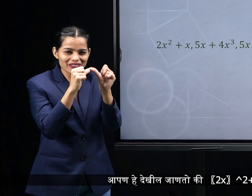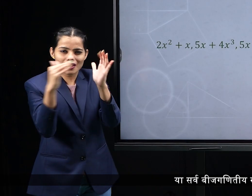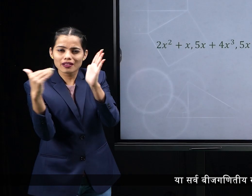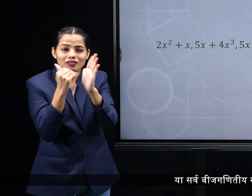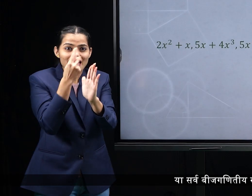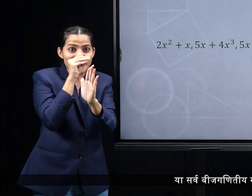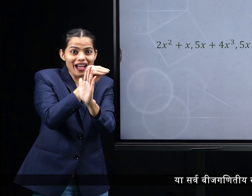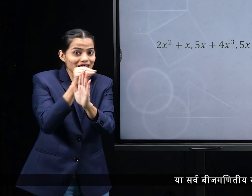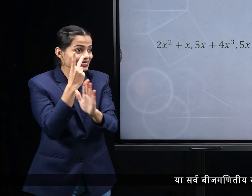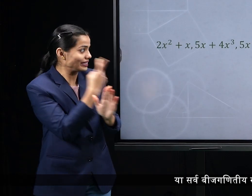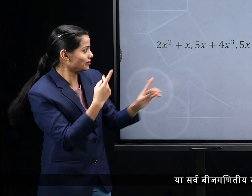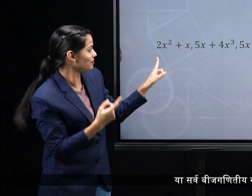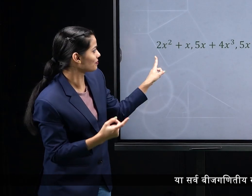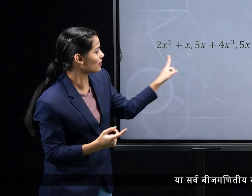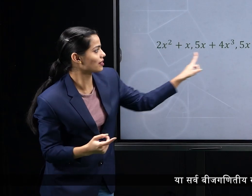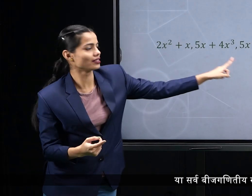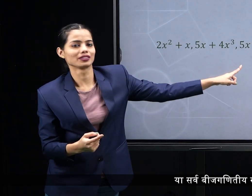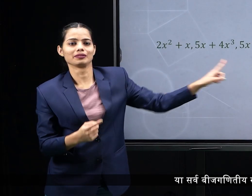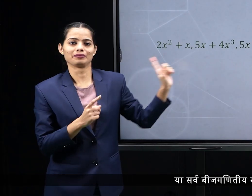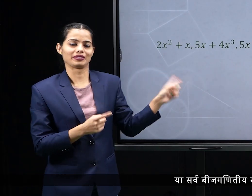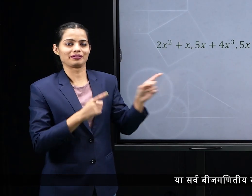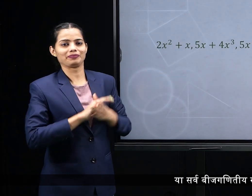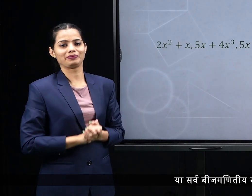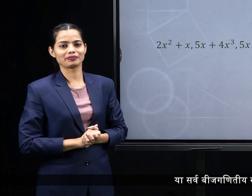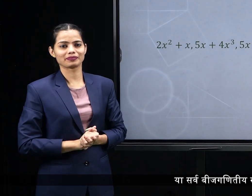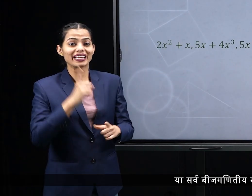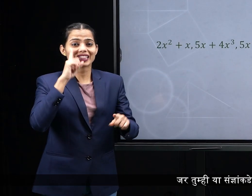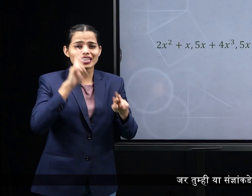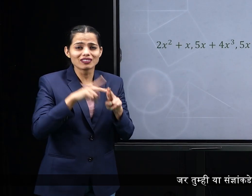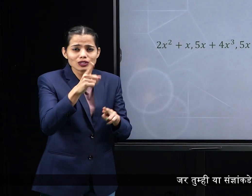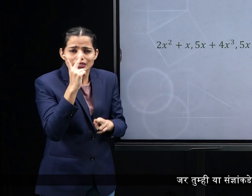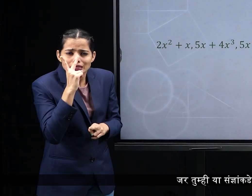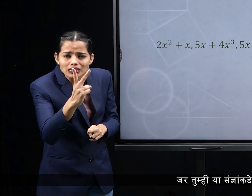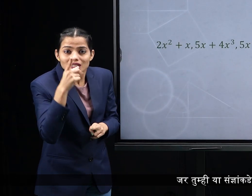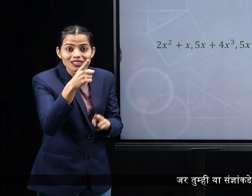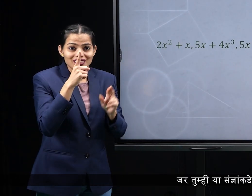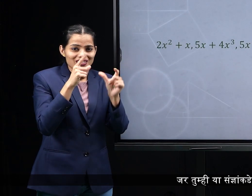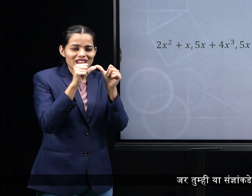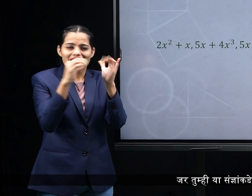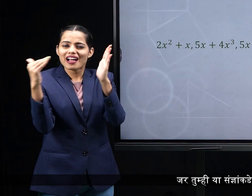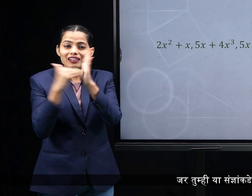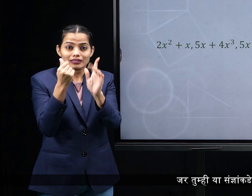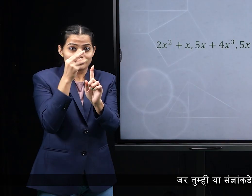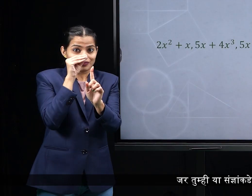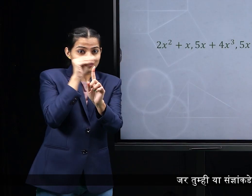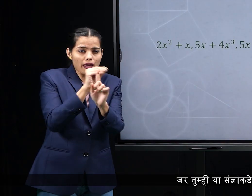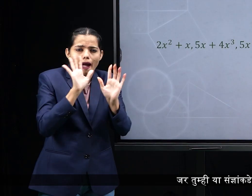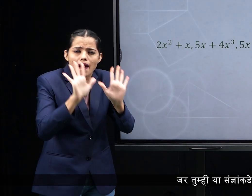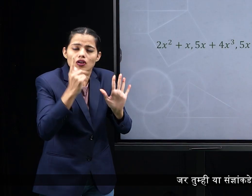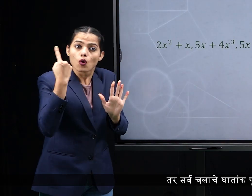या सर्व बीजगणिती संख्या आहेत. जर तुम्ही या संख्याकडे लक्ष दिले तर